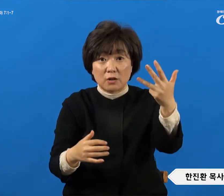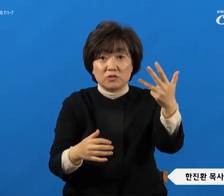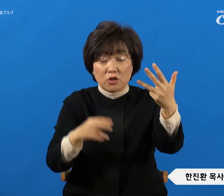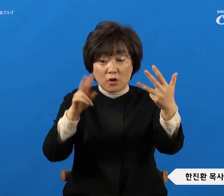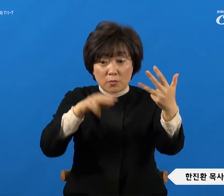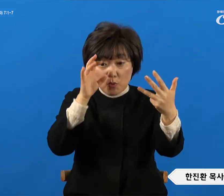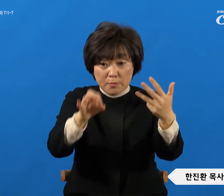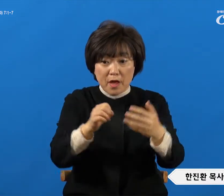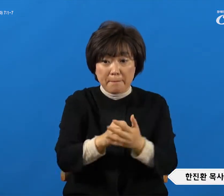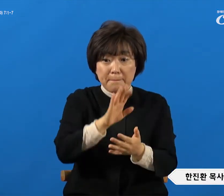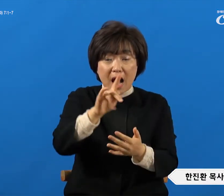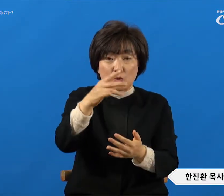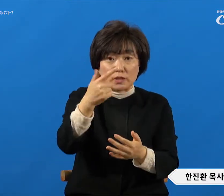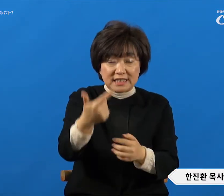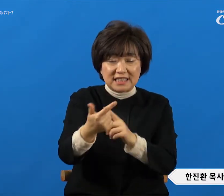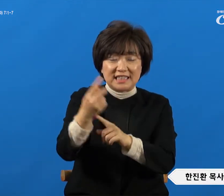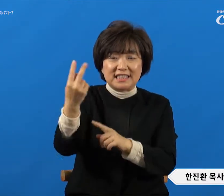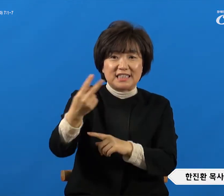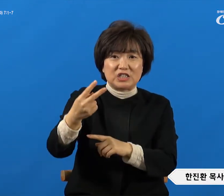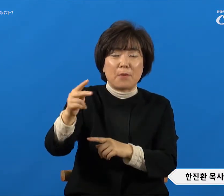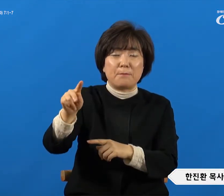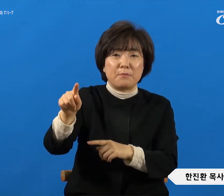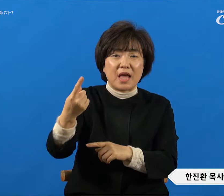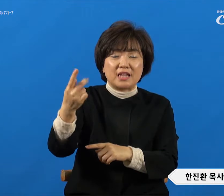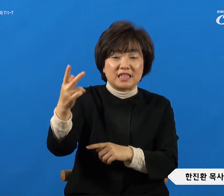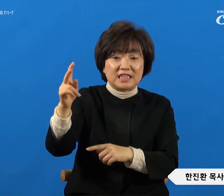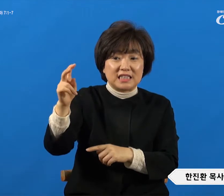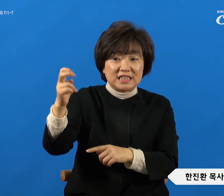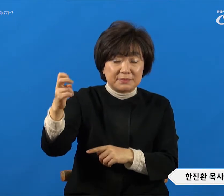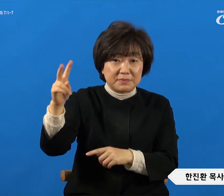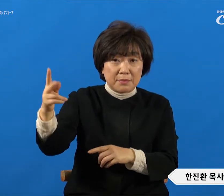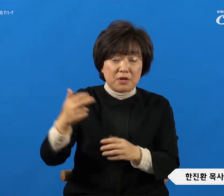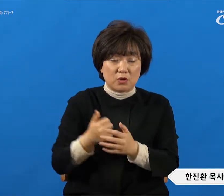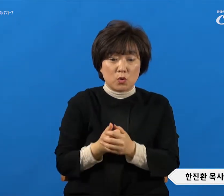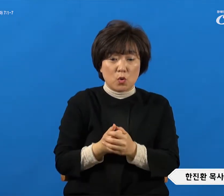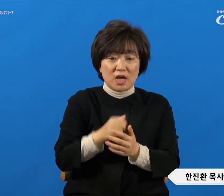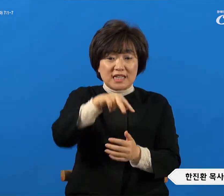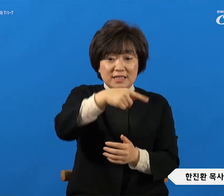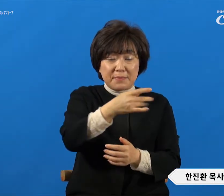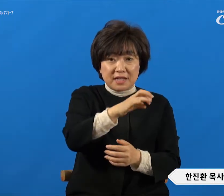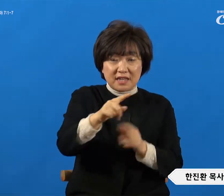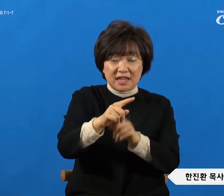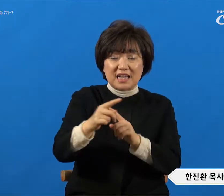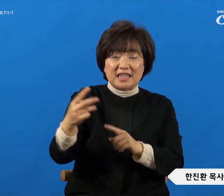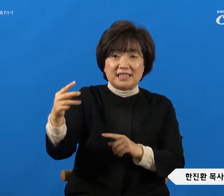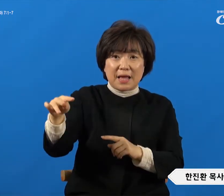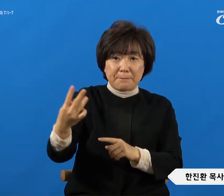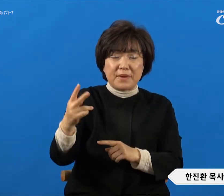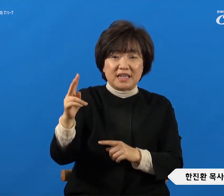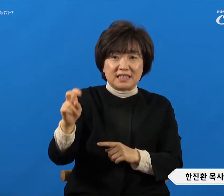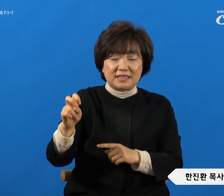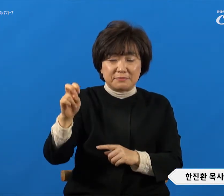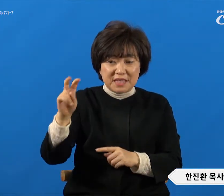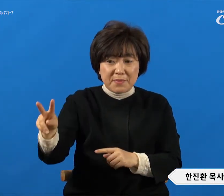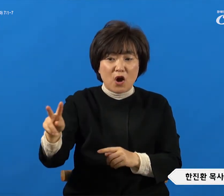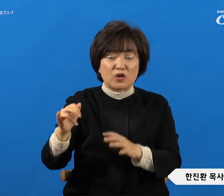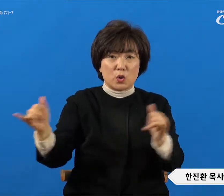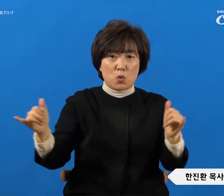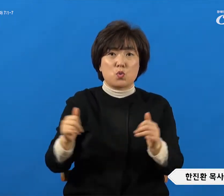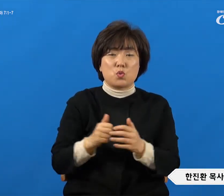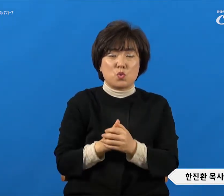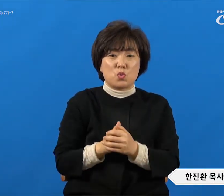보면 바로스 자손이 2172명이요 스바다 자손이